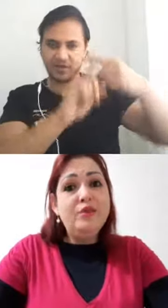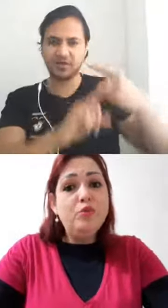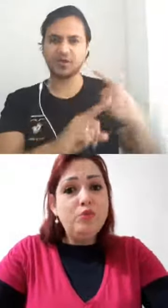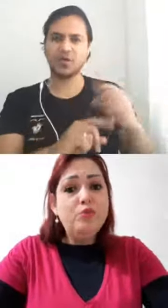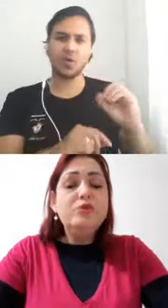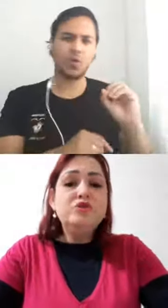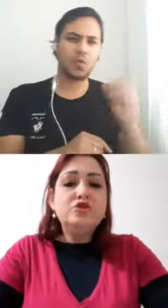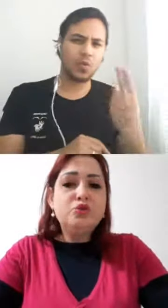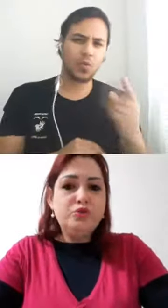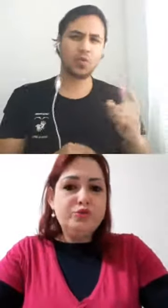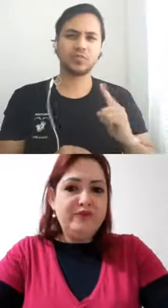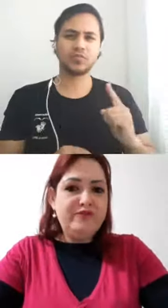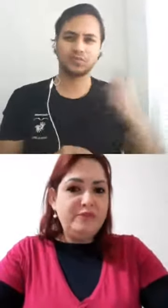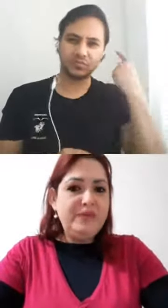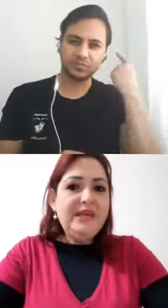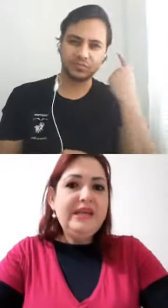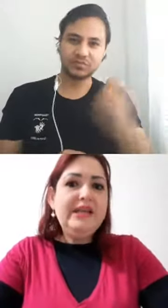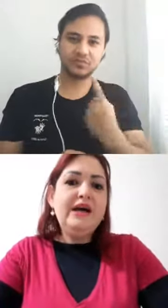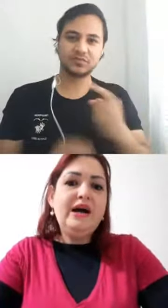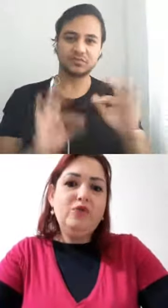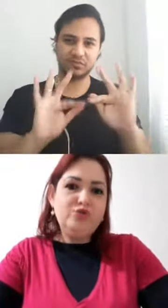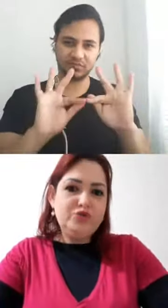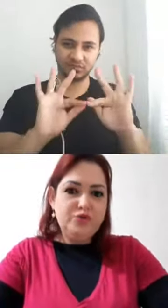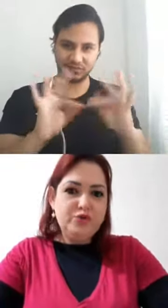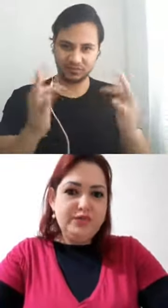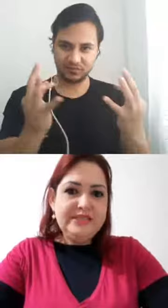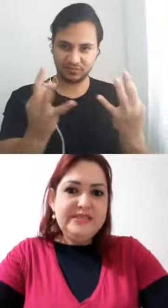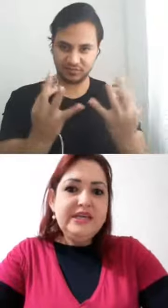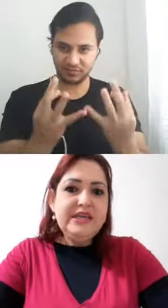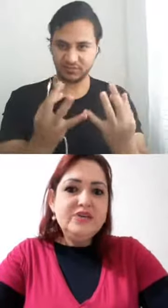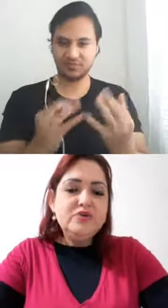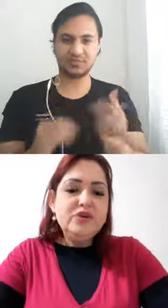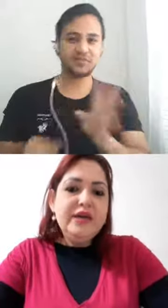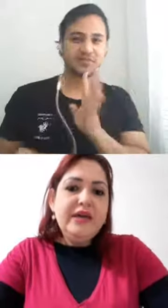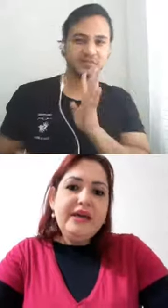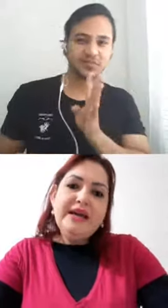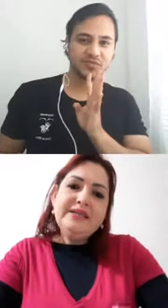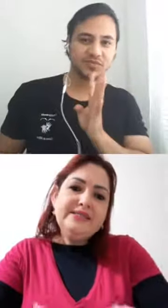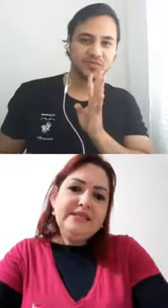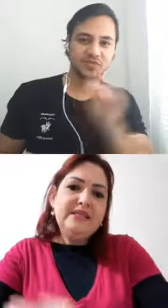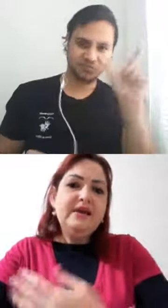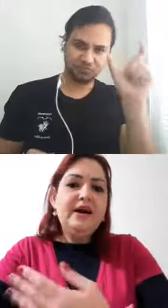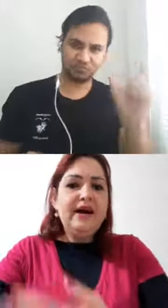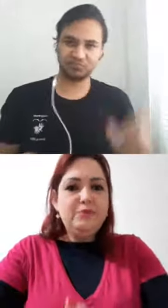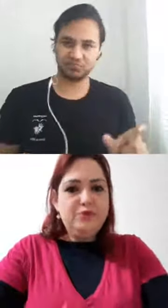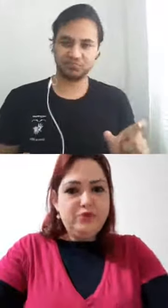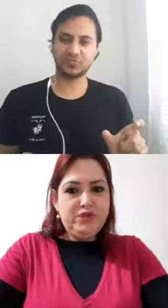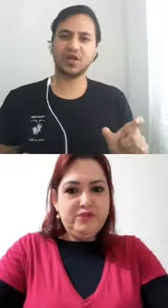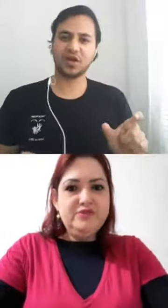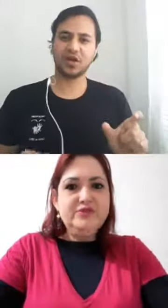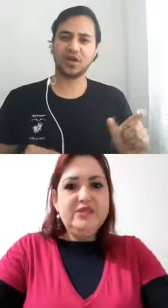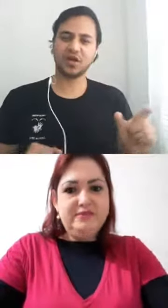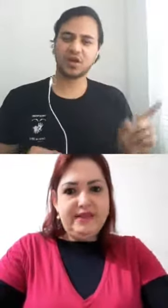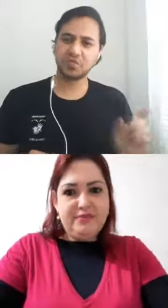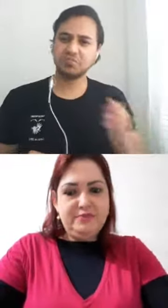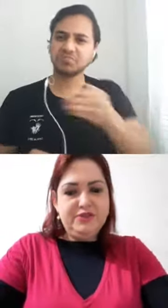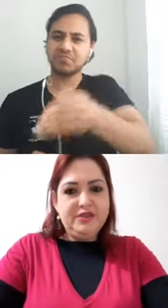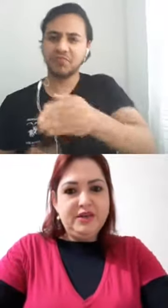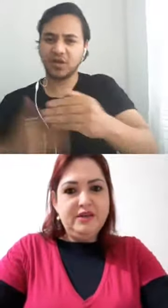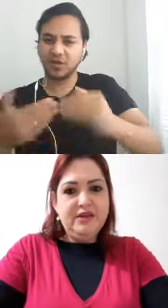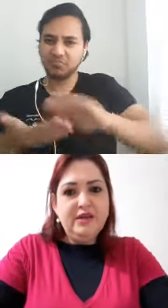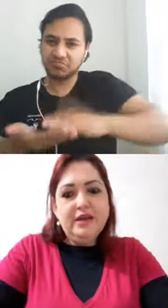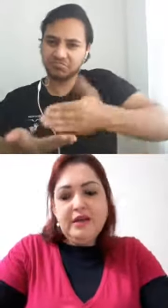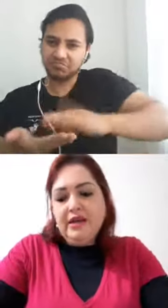tem algum surdo na família, algum surdo conhecido, e assim acabam tornando-se intérpretes.